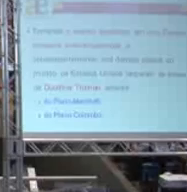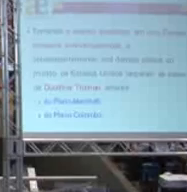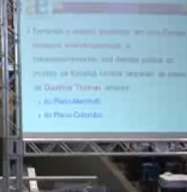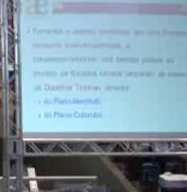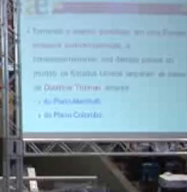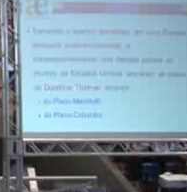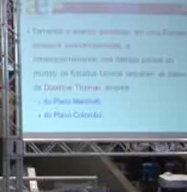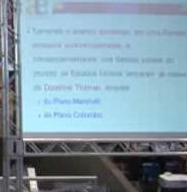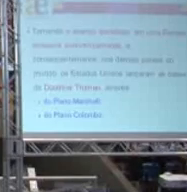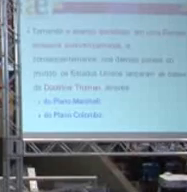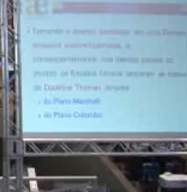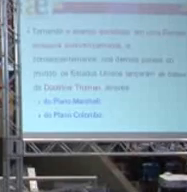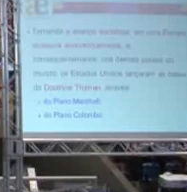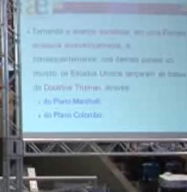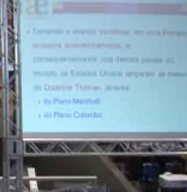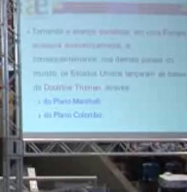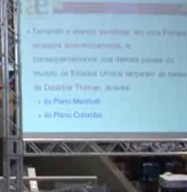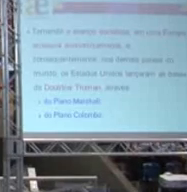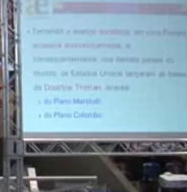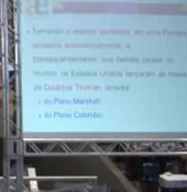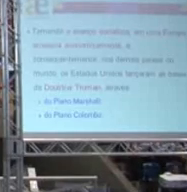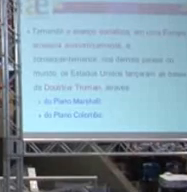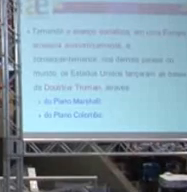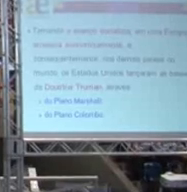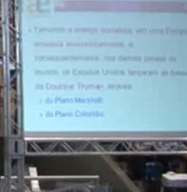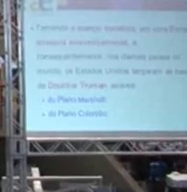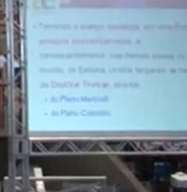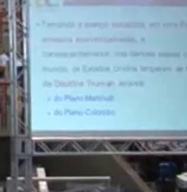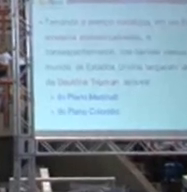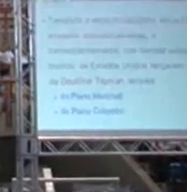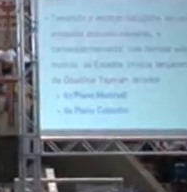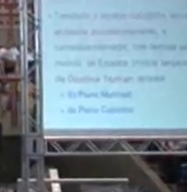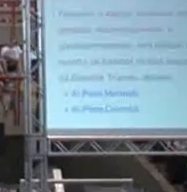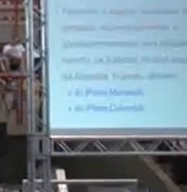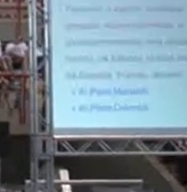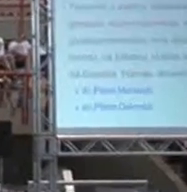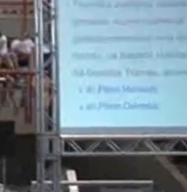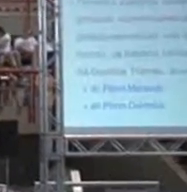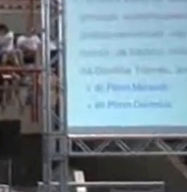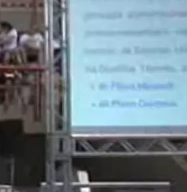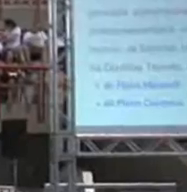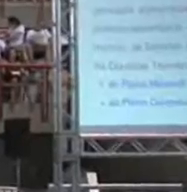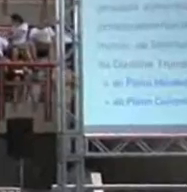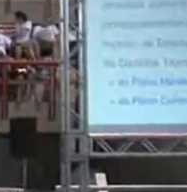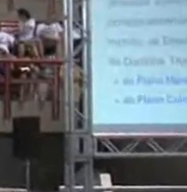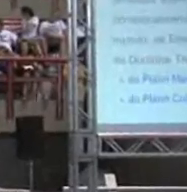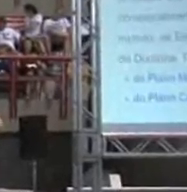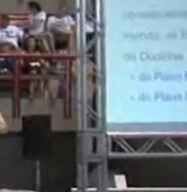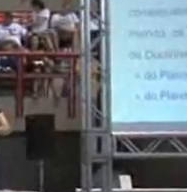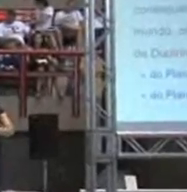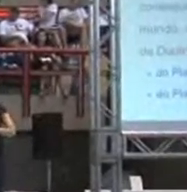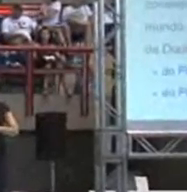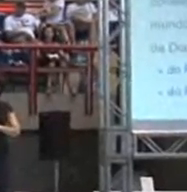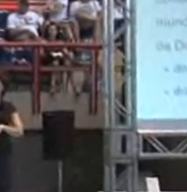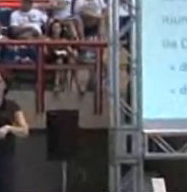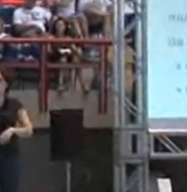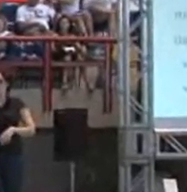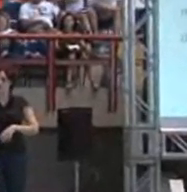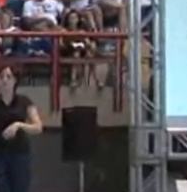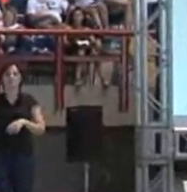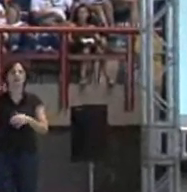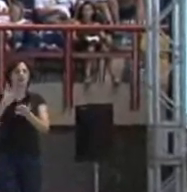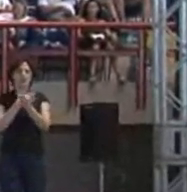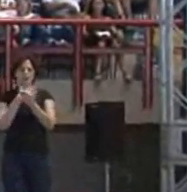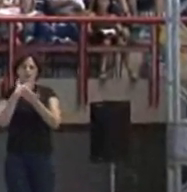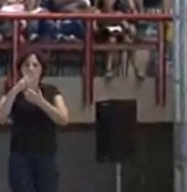a Segunda Guerra termina a União Soviética passa a ter uma força muito maior no mundo